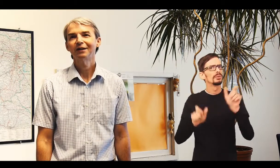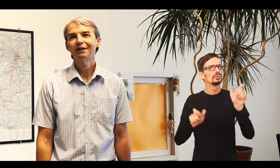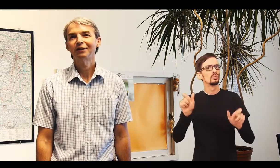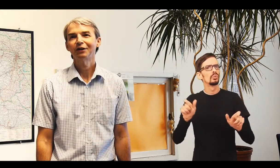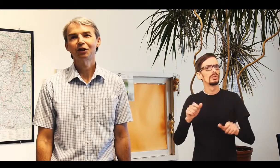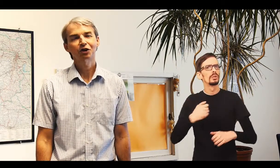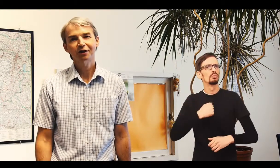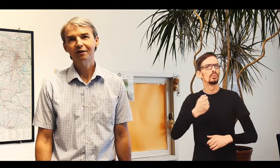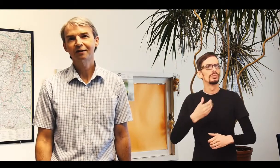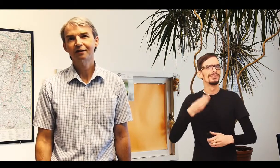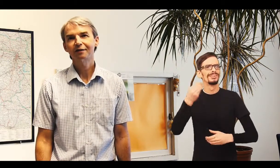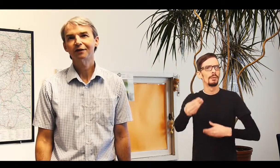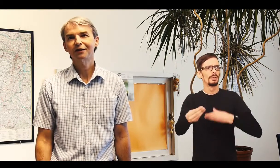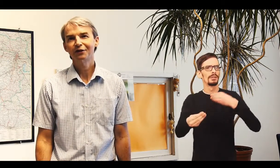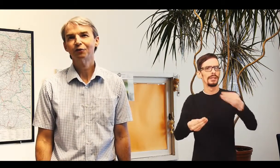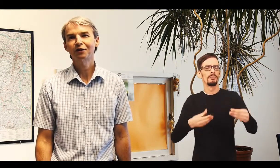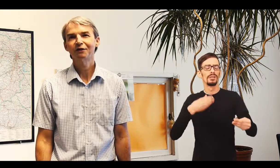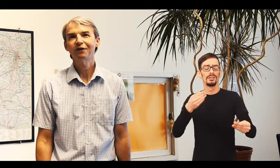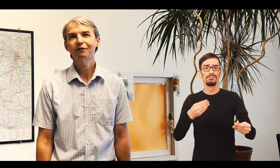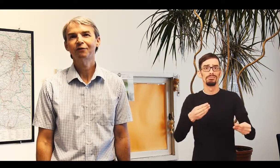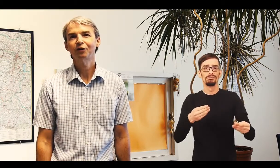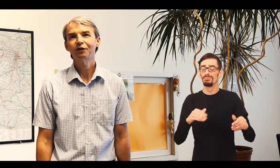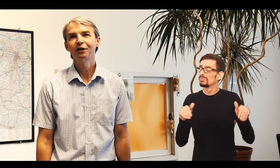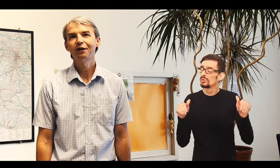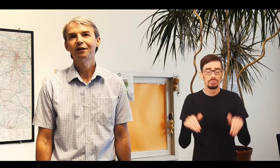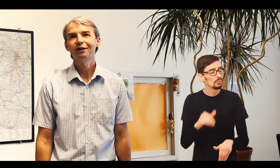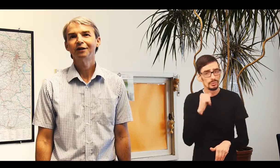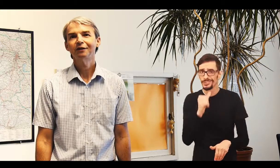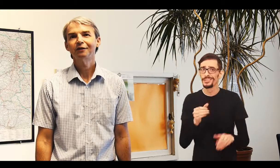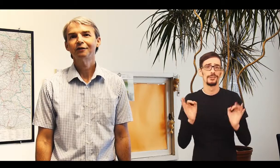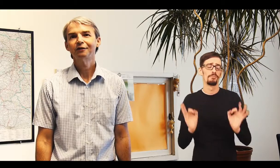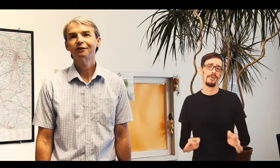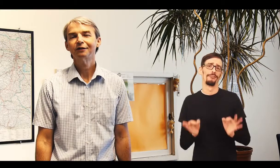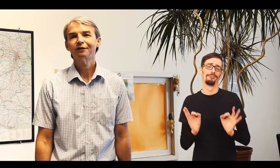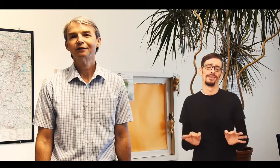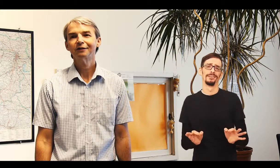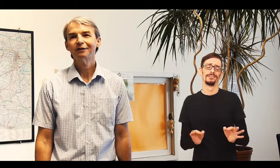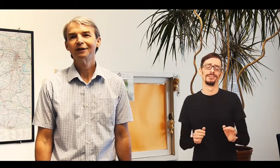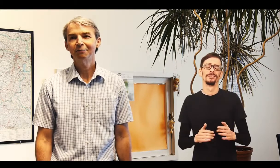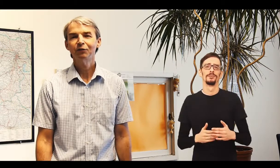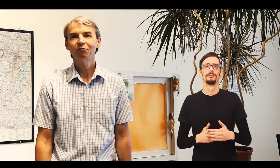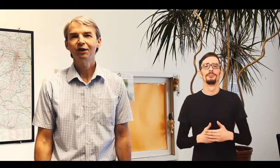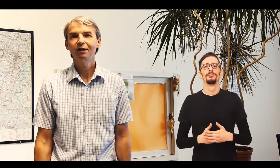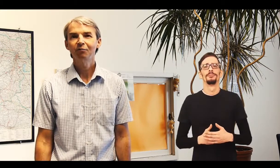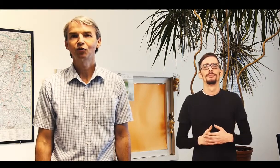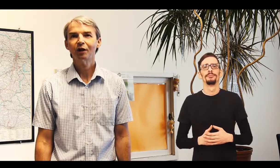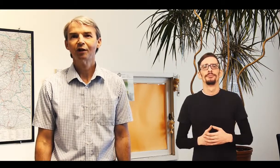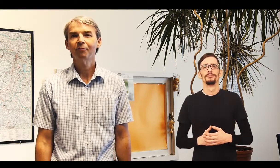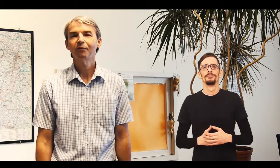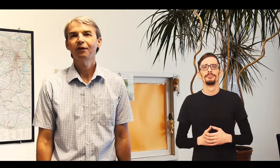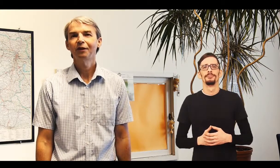ich schätze, das ist auch das Wertvolle, ihn im Team zu haben,